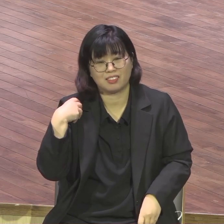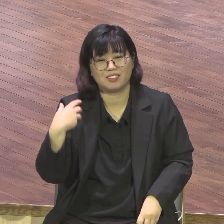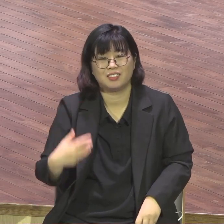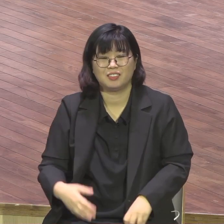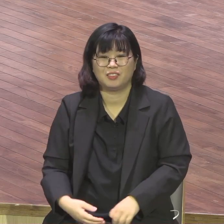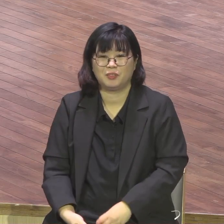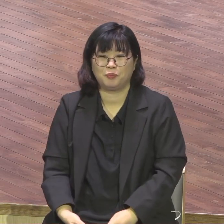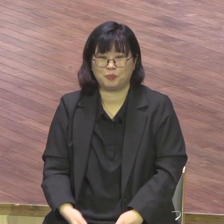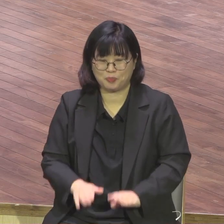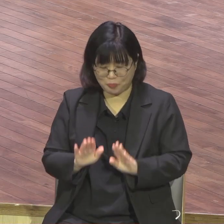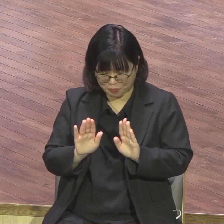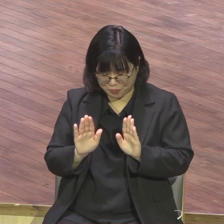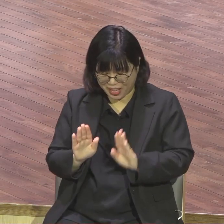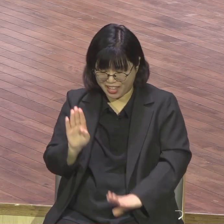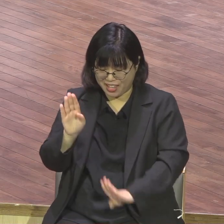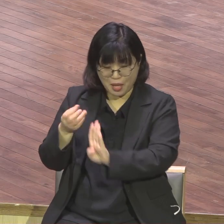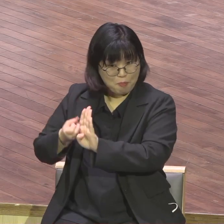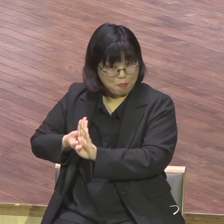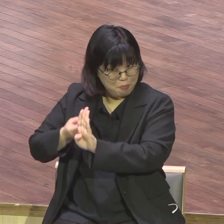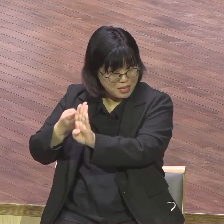감옥하고 빌립보 지역하고